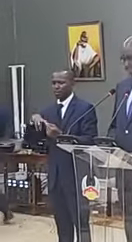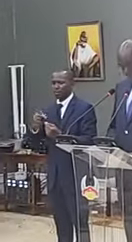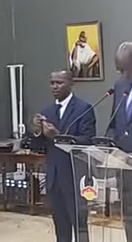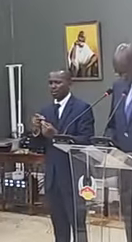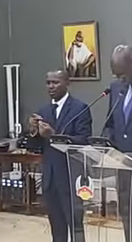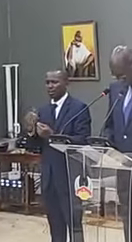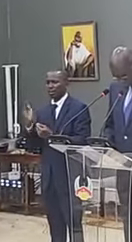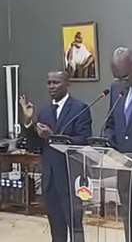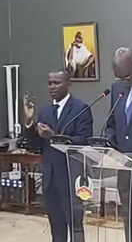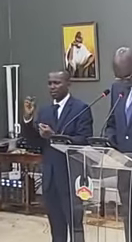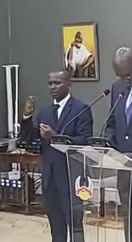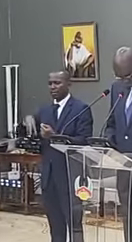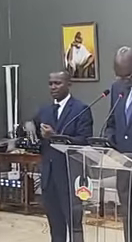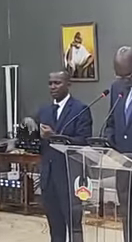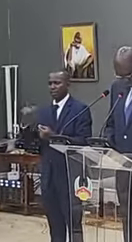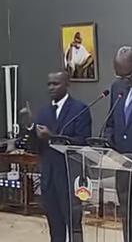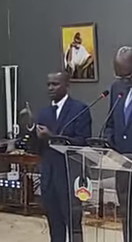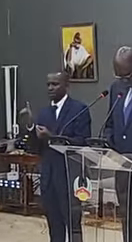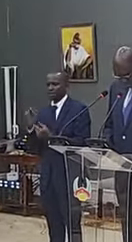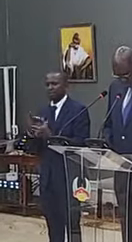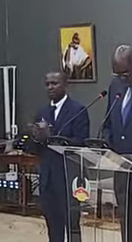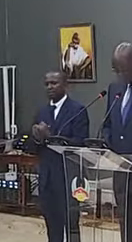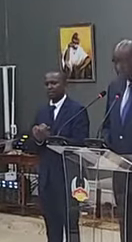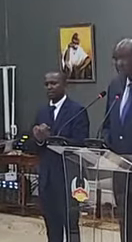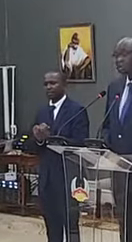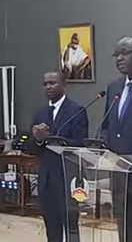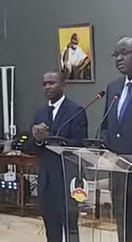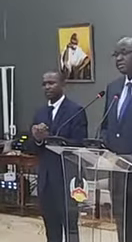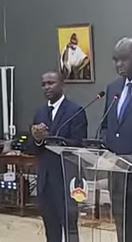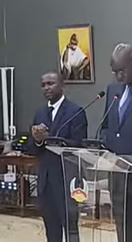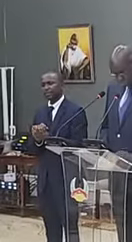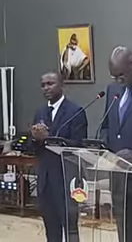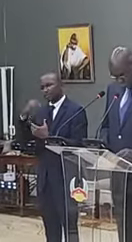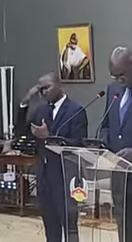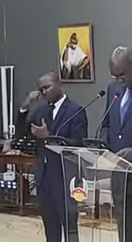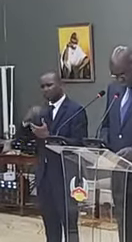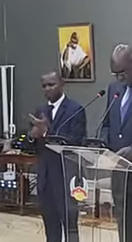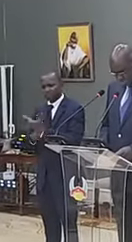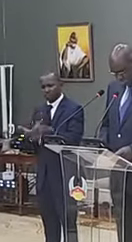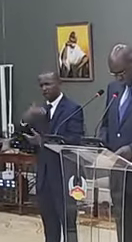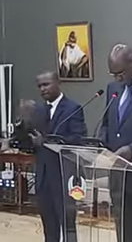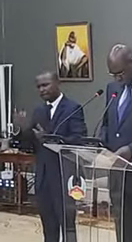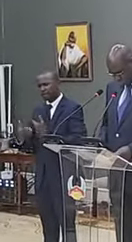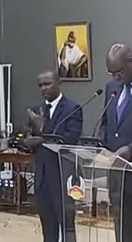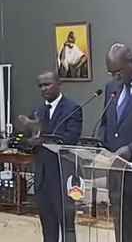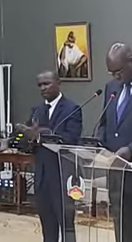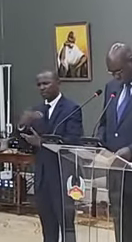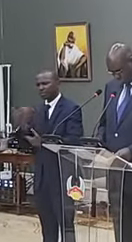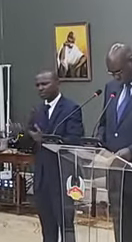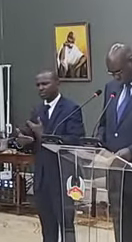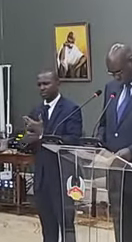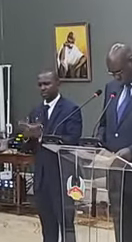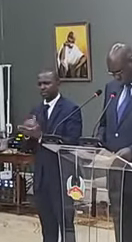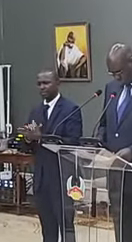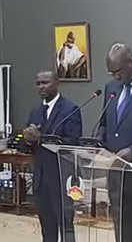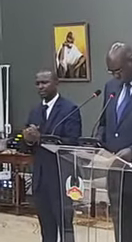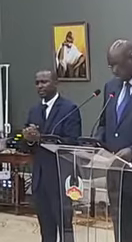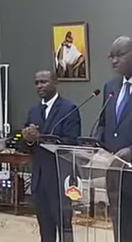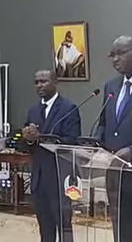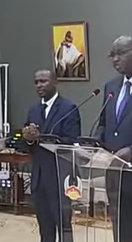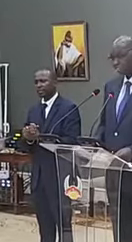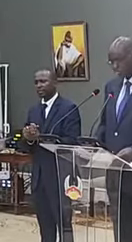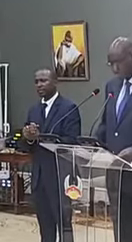FMI. Votação de um programa a longo termo com o FMI. Trabalhamos sim para mobilizar recursos,